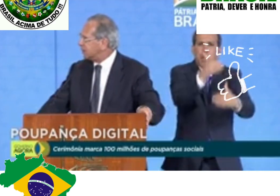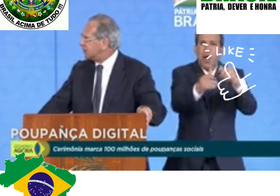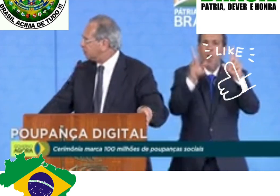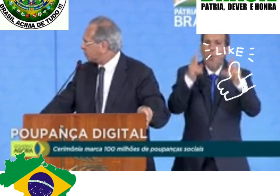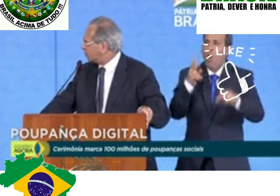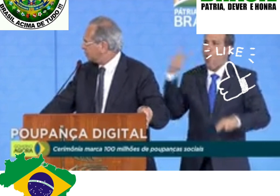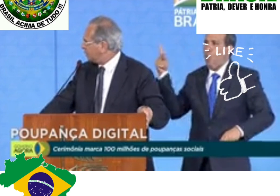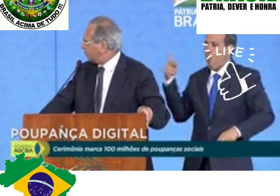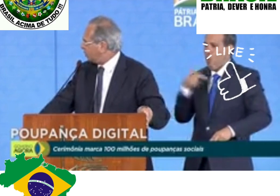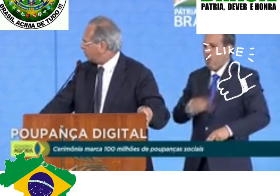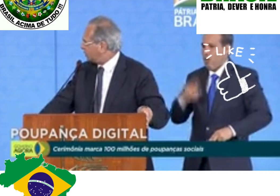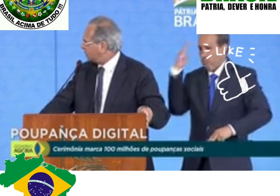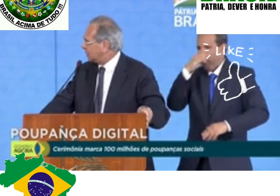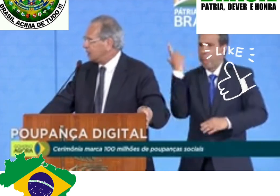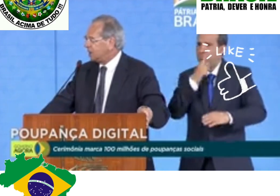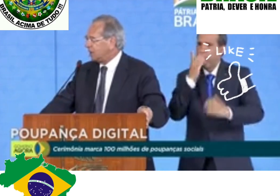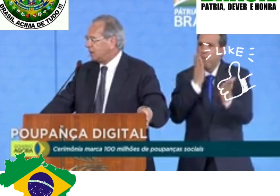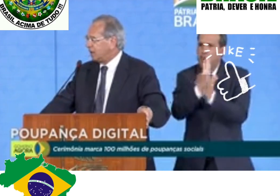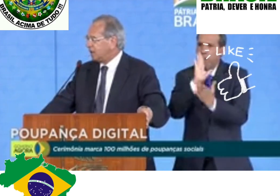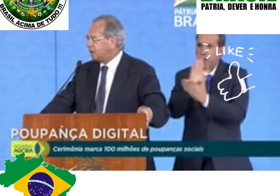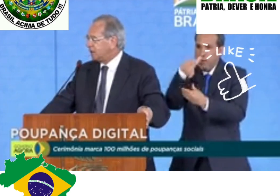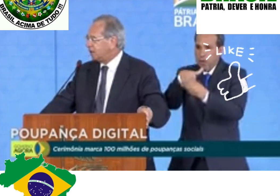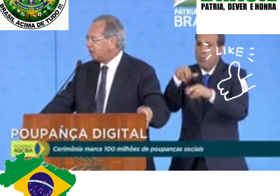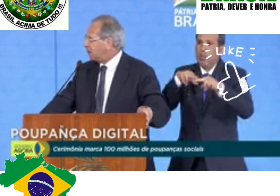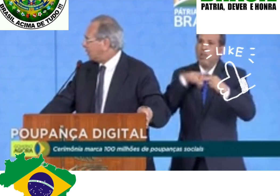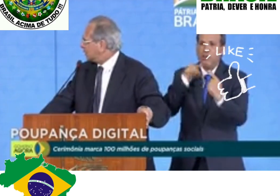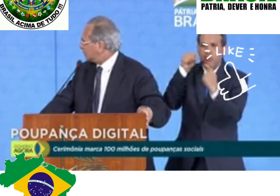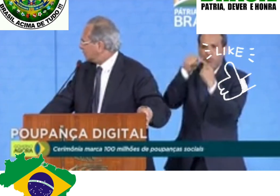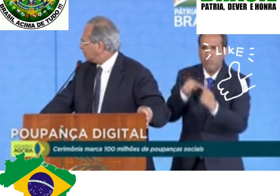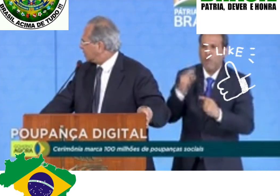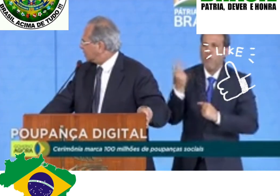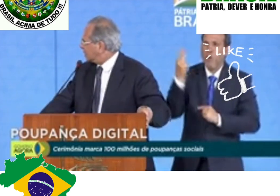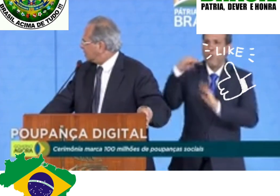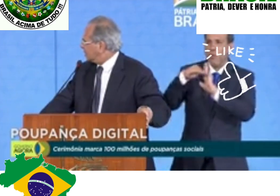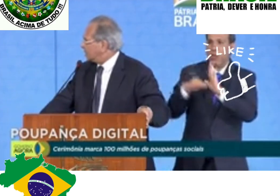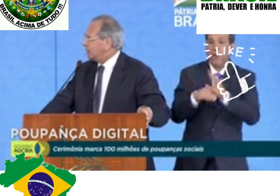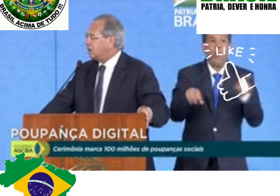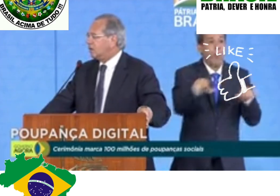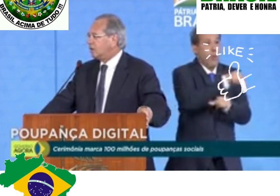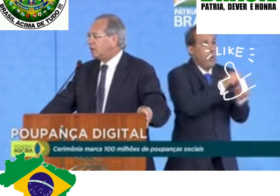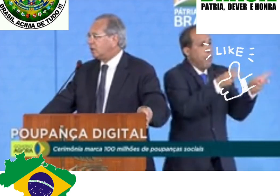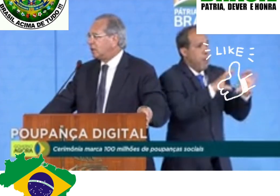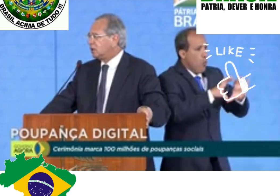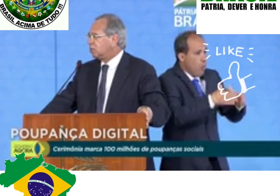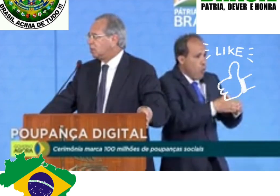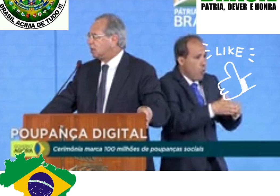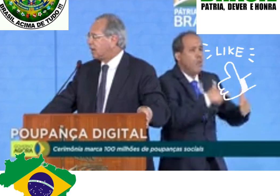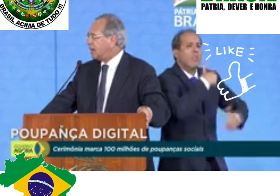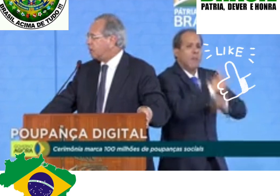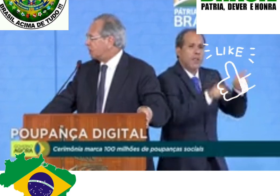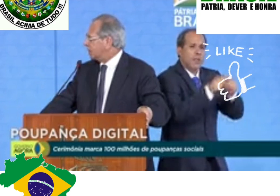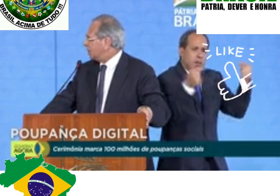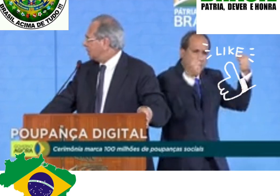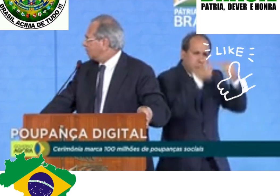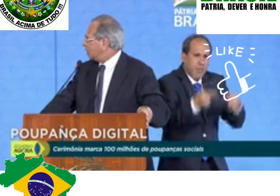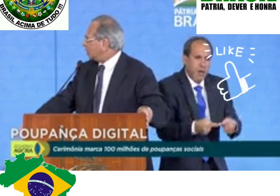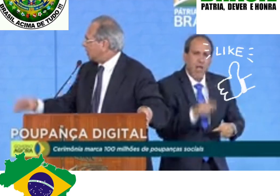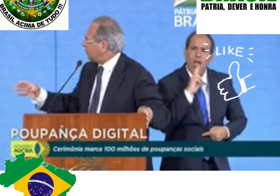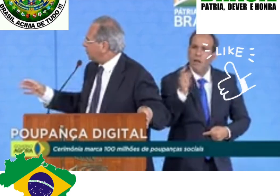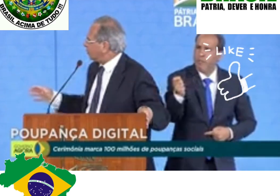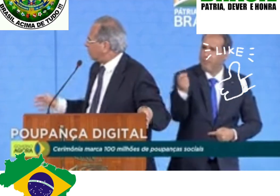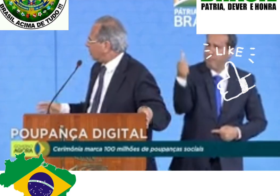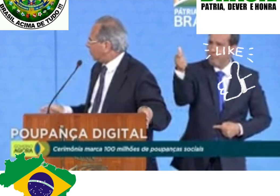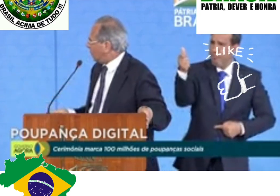base em princípios e valores, essa equipe trabalha assim. Então, a nossa resposta é rápida, porque